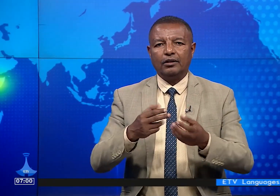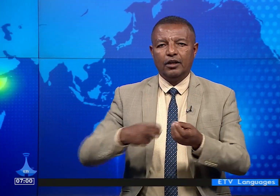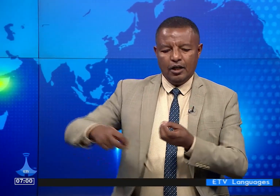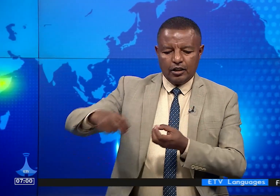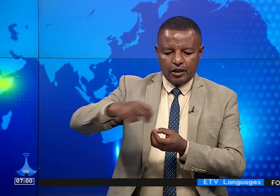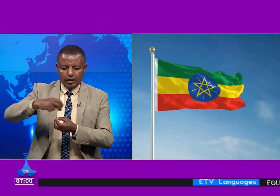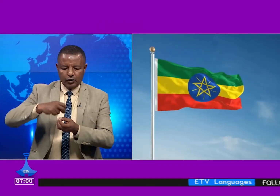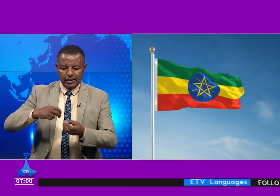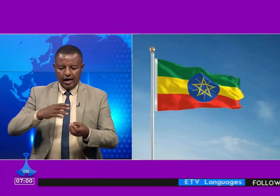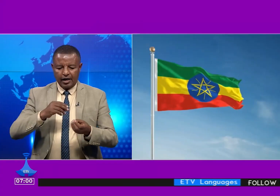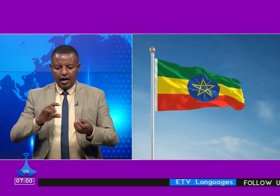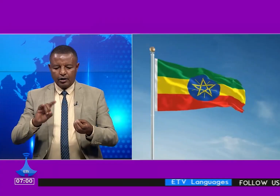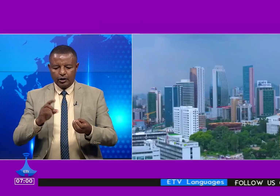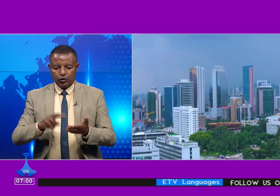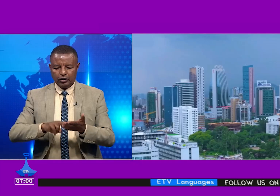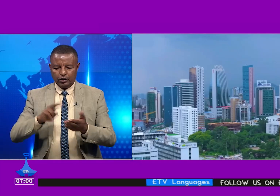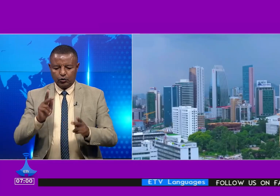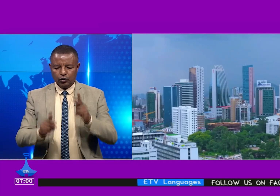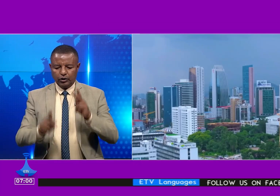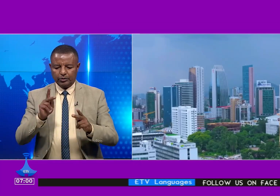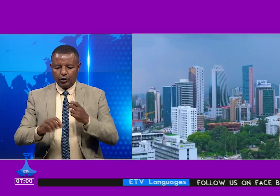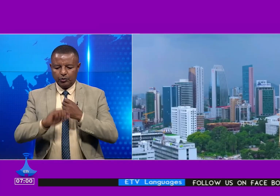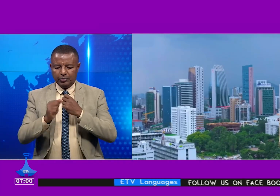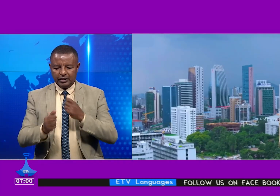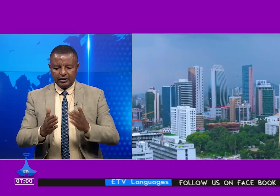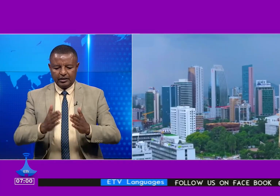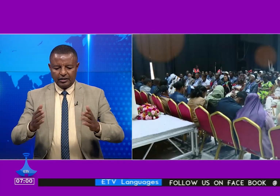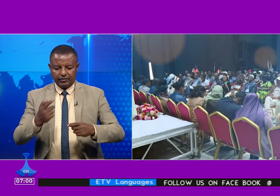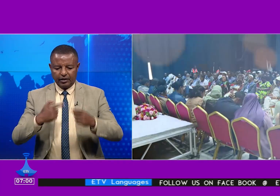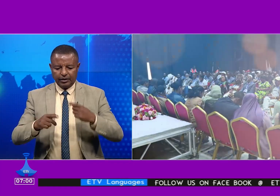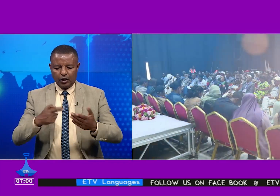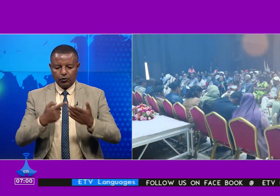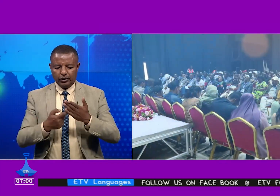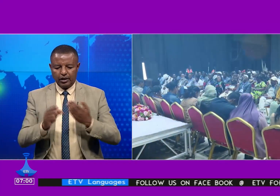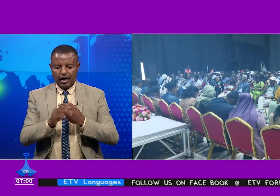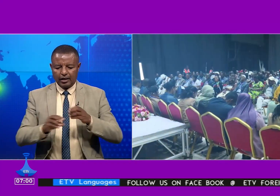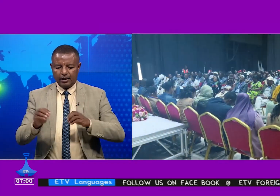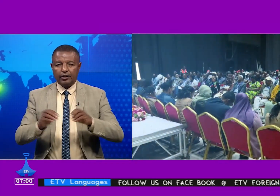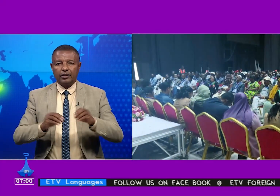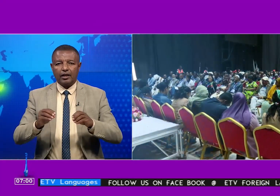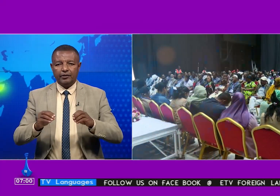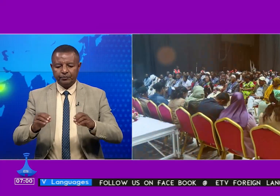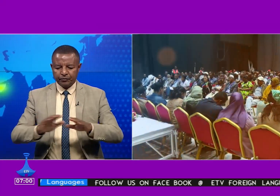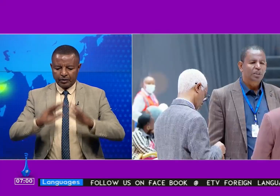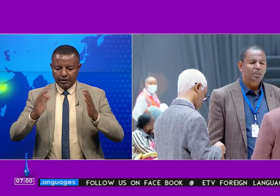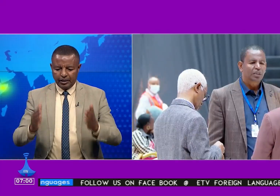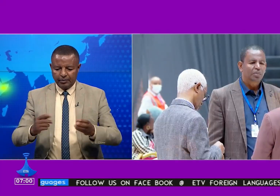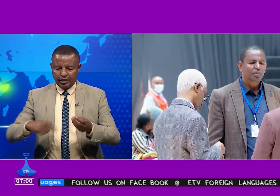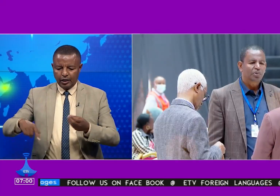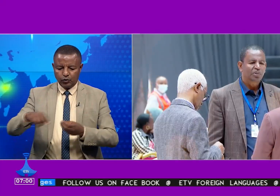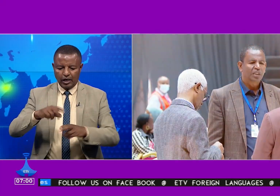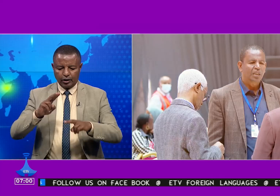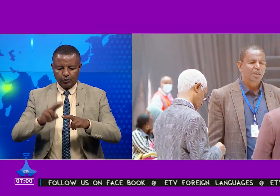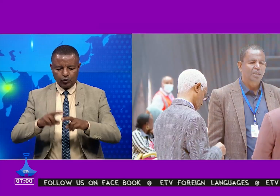ደርሷል። ከወረዳና ከዞን ተነስቶ ህዝባዊ መሰረት እያሰፋ የመጣው ይህ አገራዊ ንቅናቄ